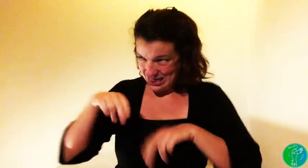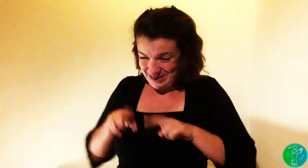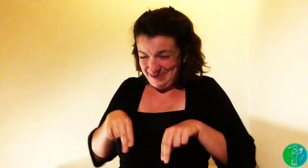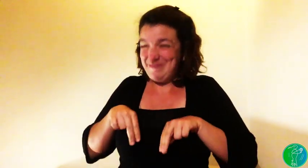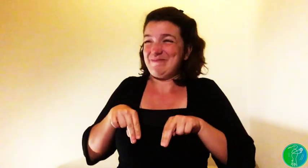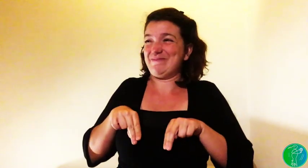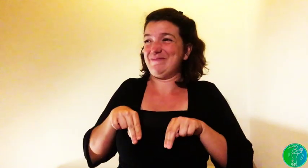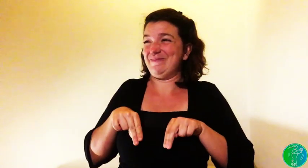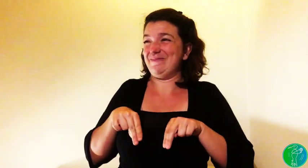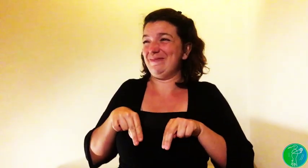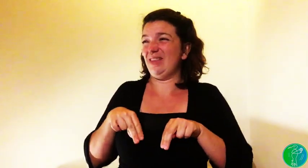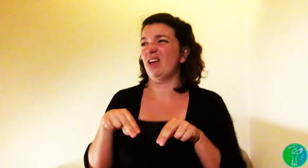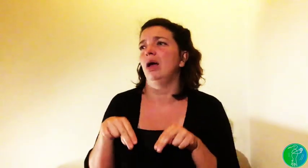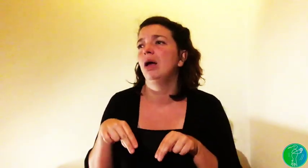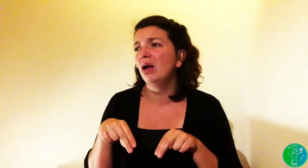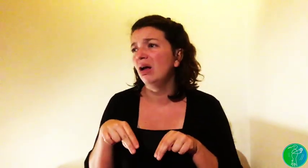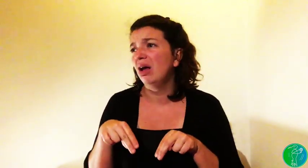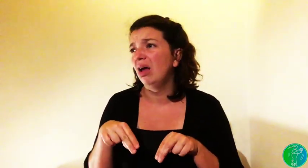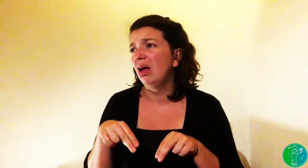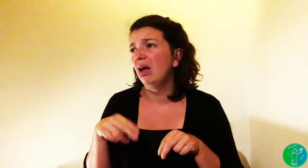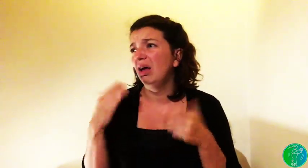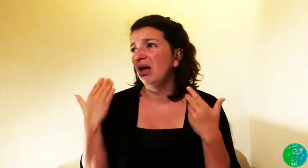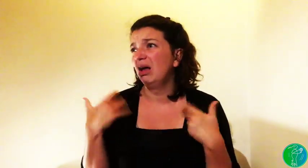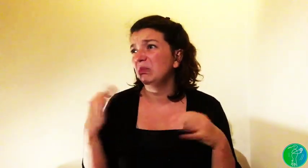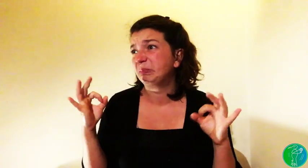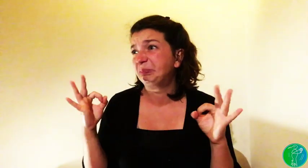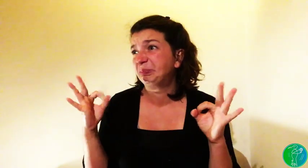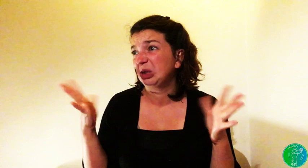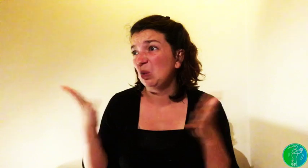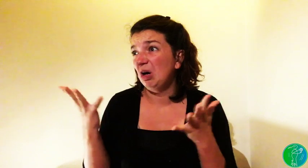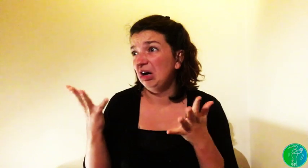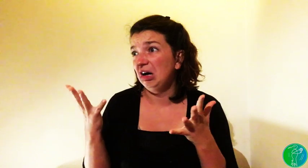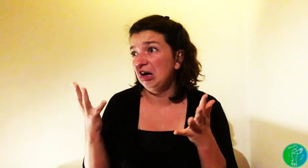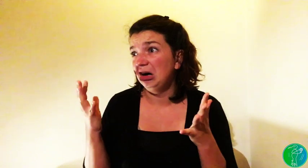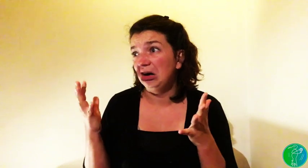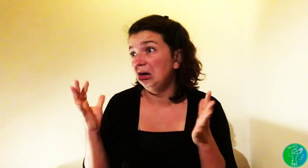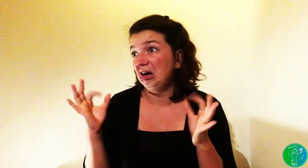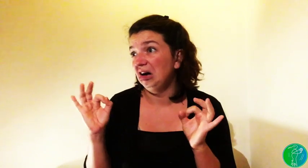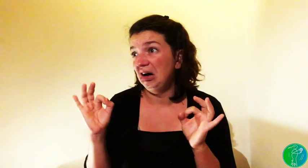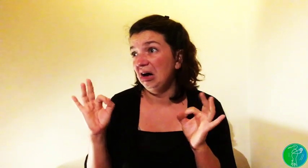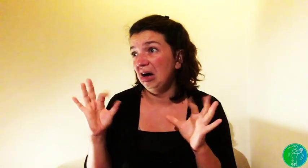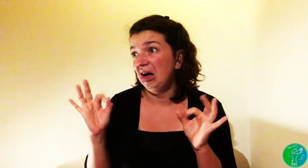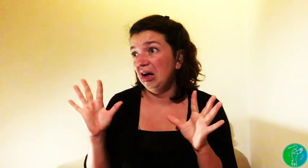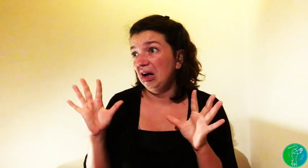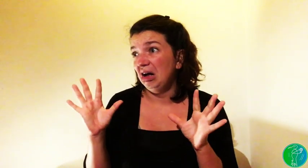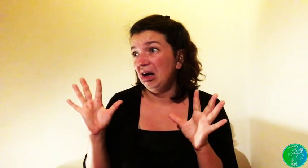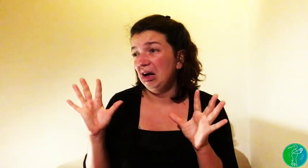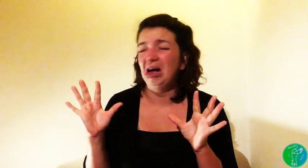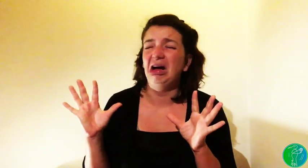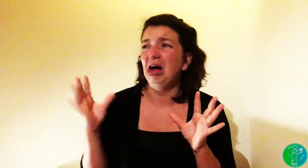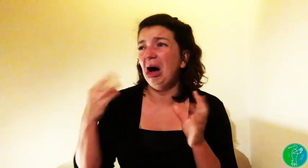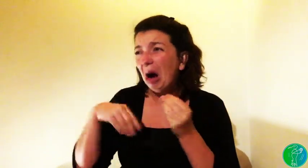Oh là là, maintenant je ne ressemble plus à rien.